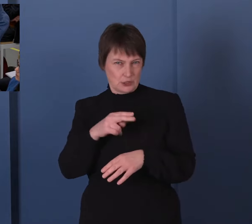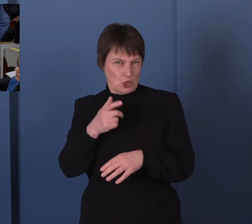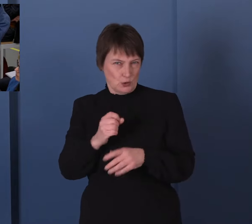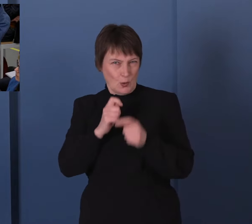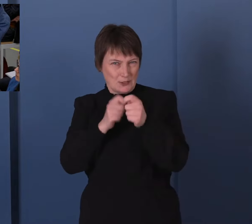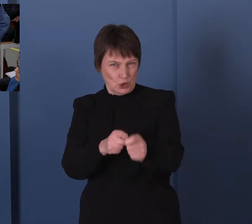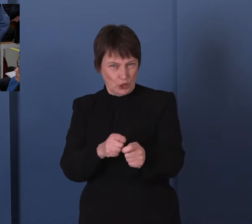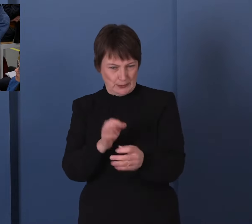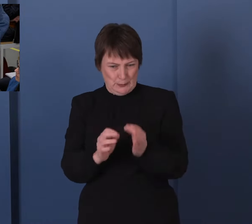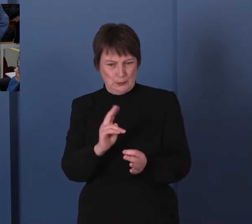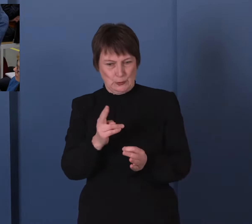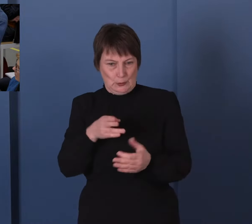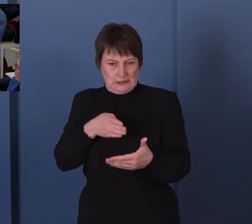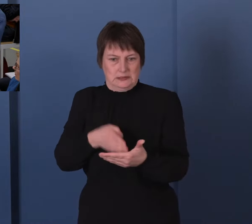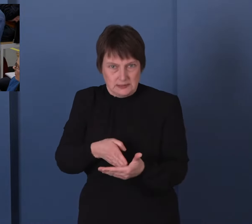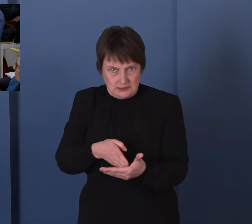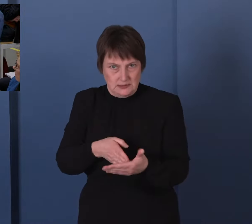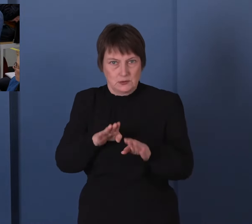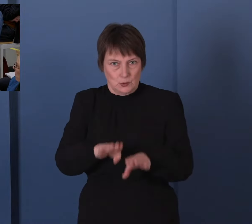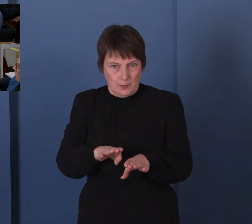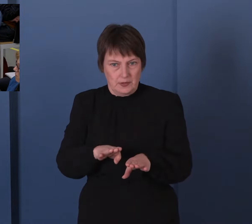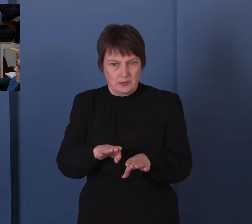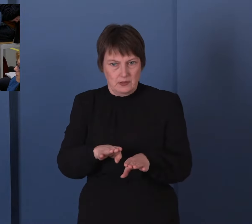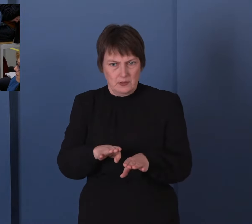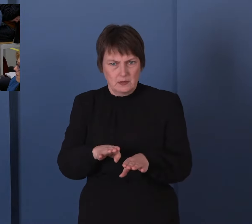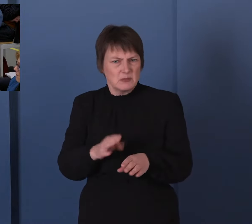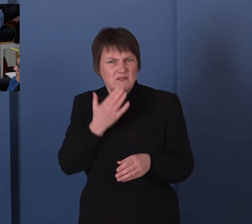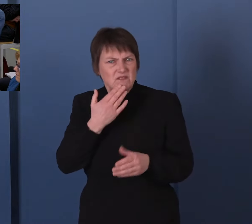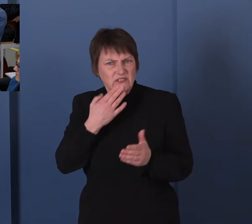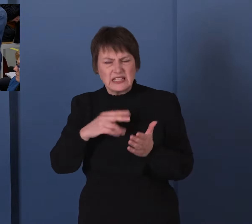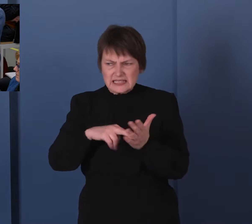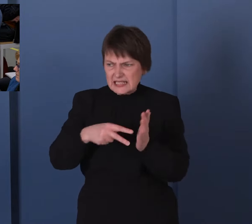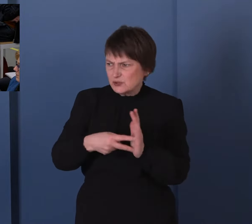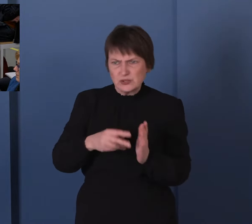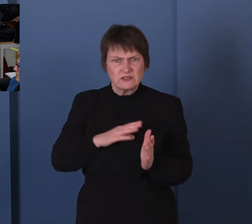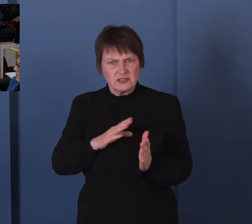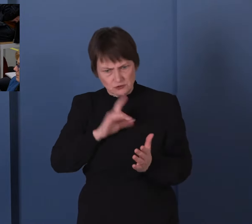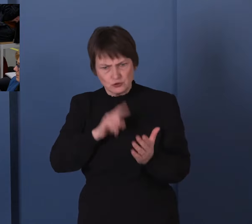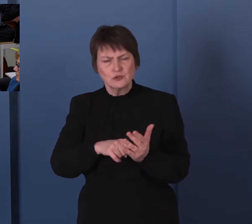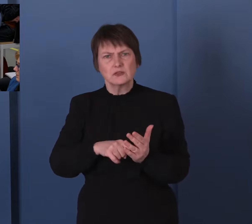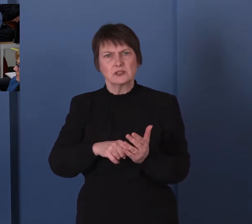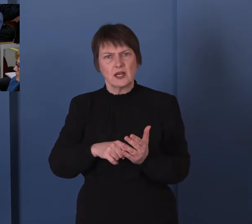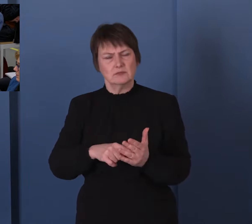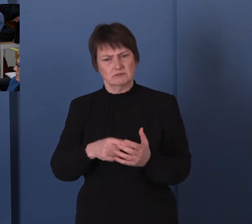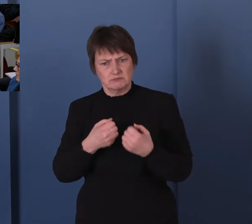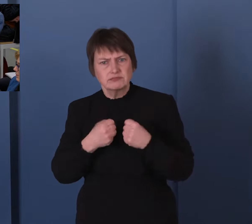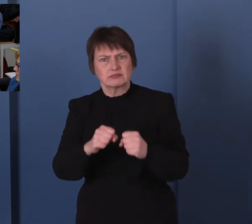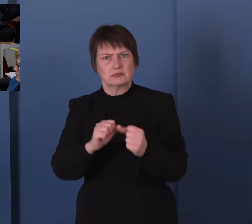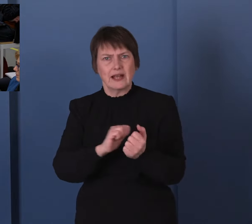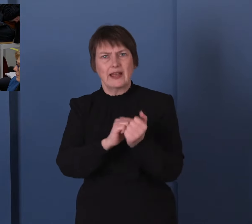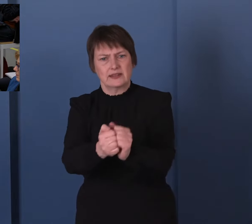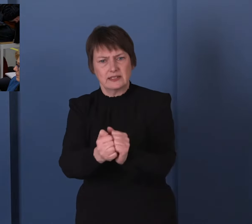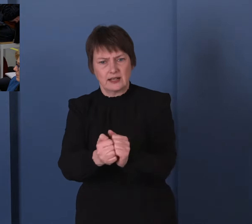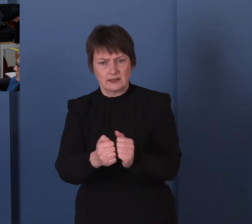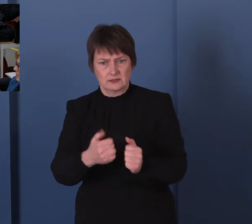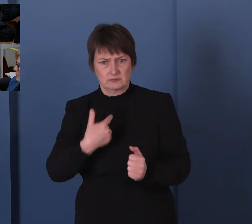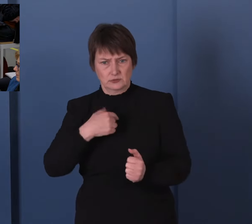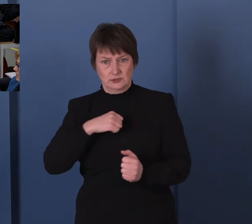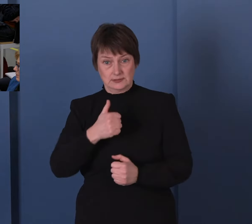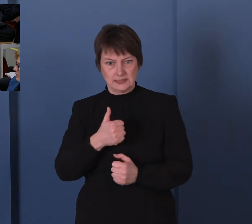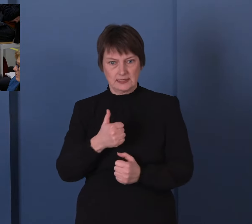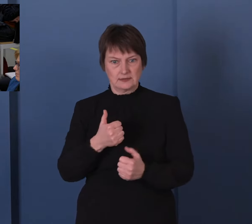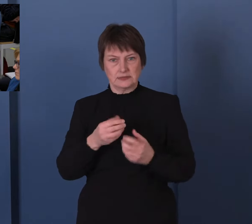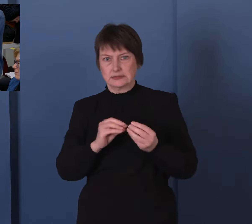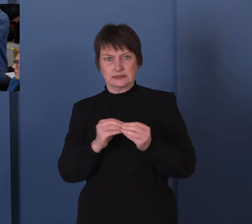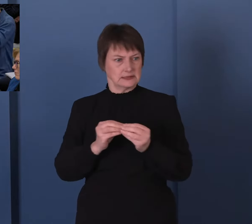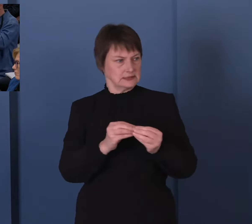moment. And I'm wondering, what is the strategy to change this? I'm not very imaginative, but I can sort of really construct a way out of this. What